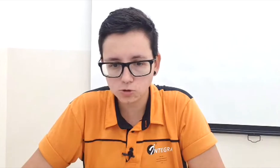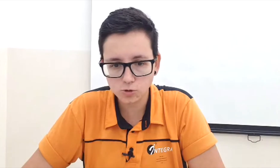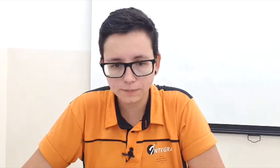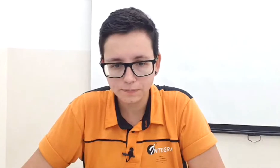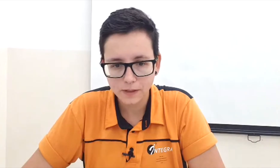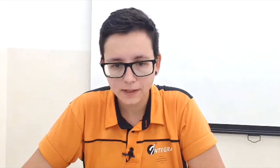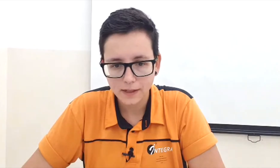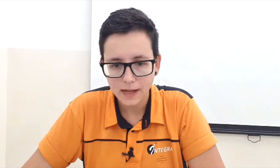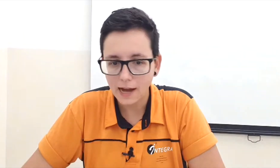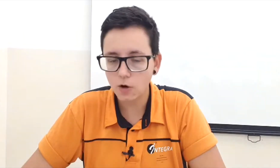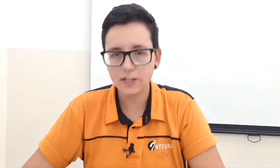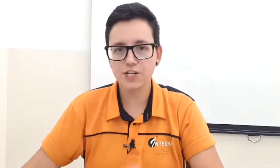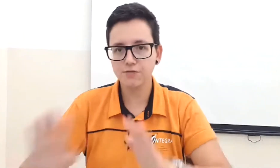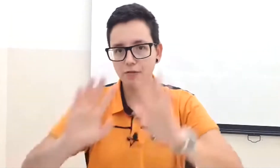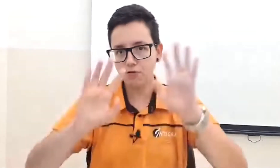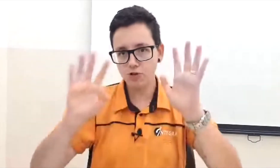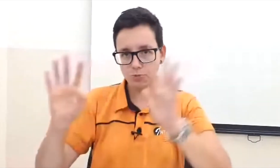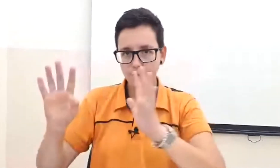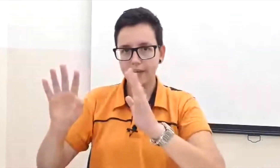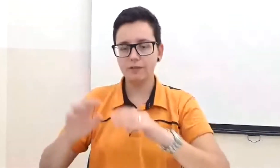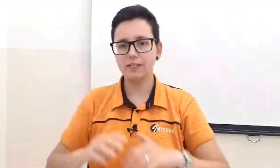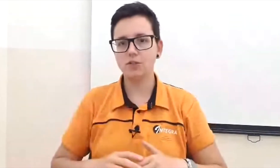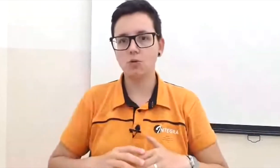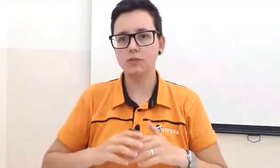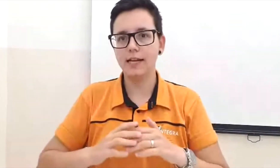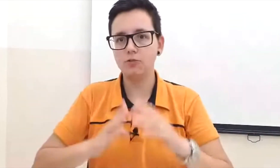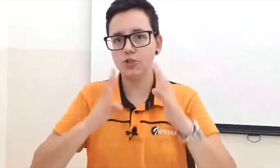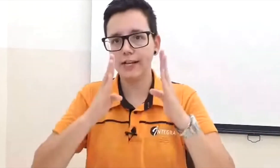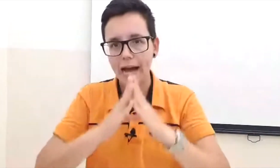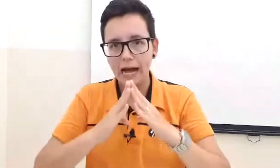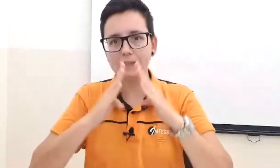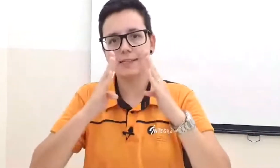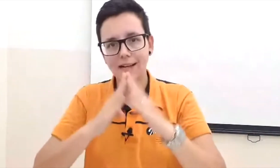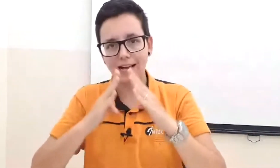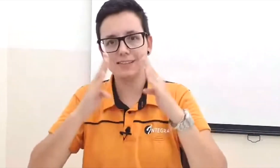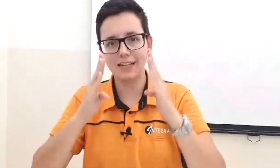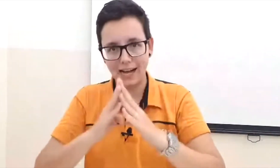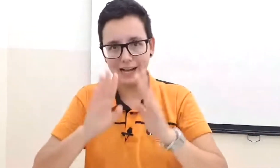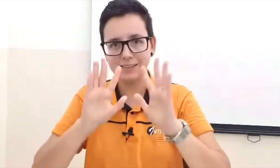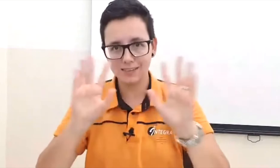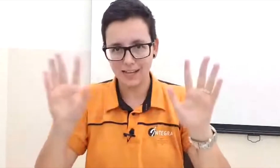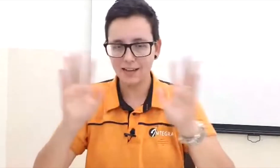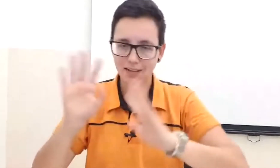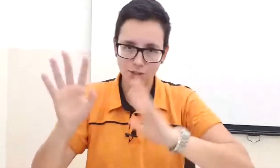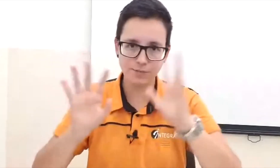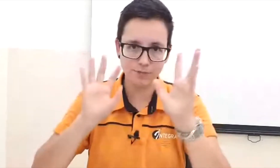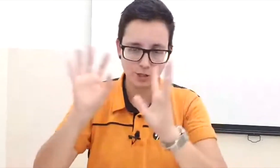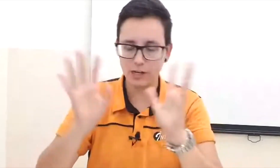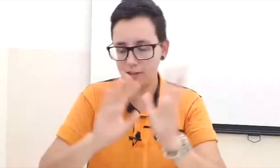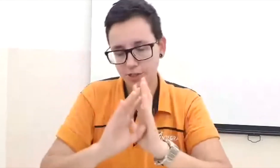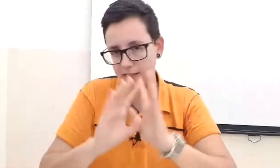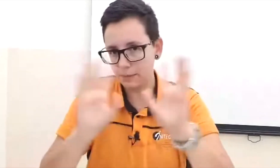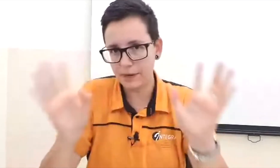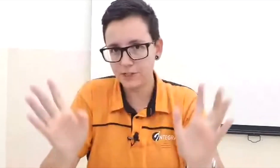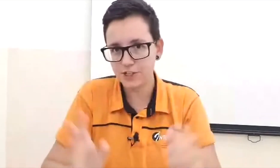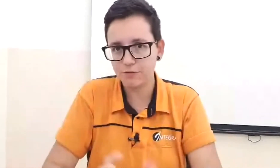composto. Agora a gente vai fugir um pouquinho desse conceito de casa, casa, casa, tá? Acho que essa parte já